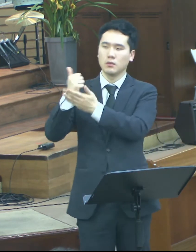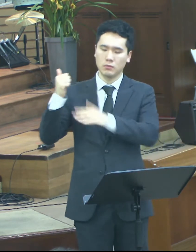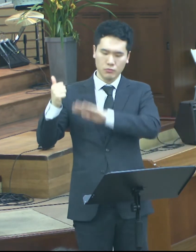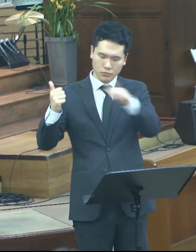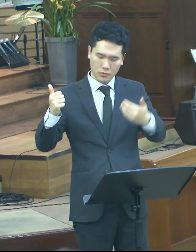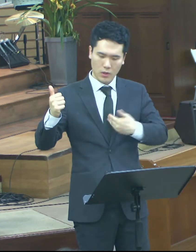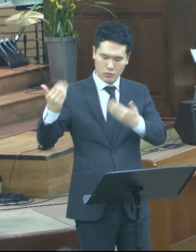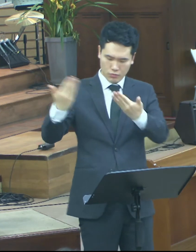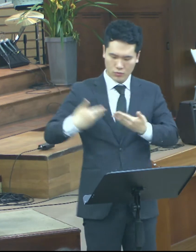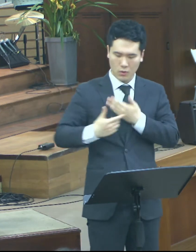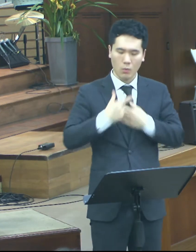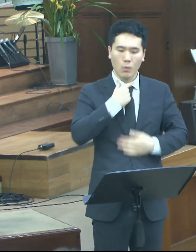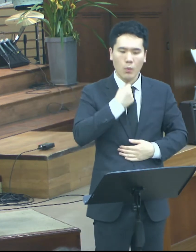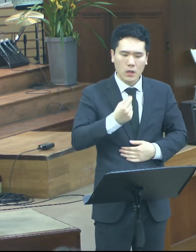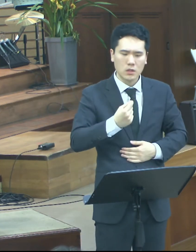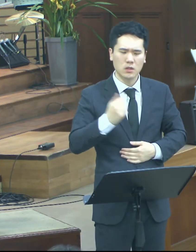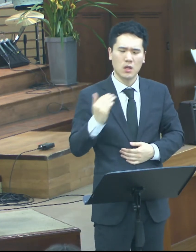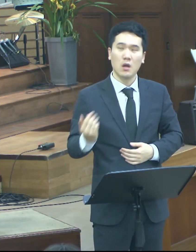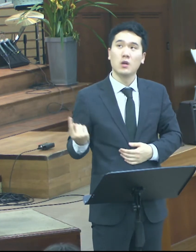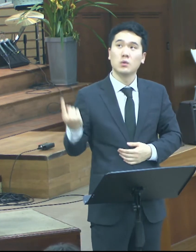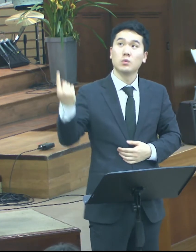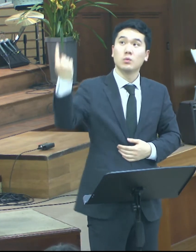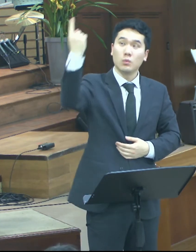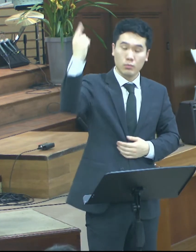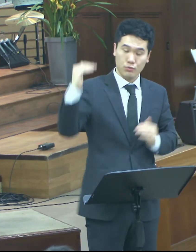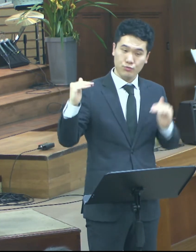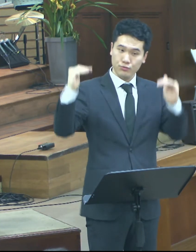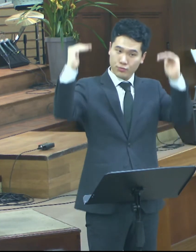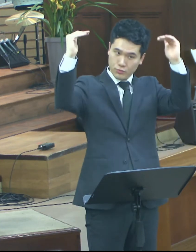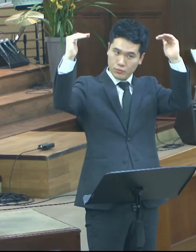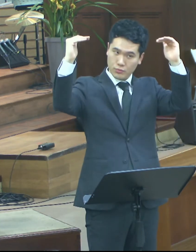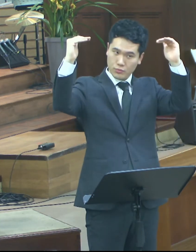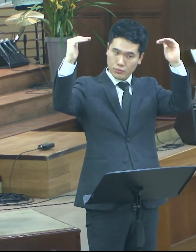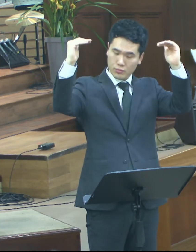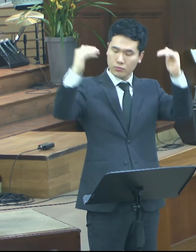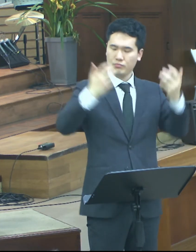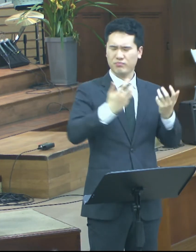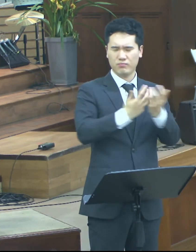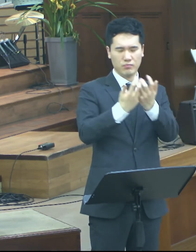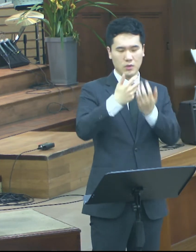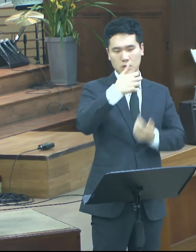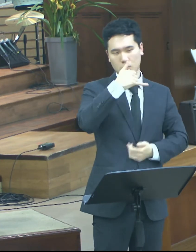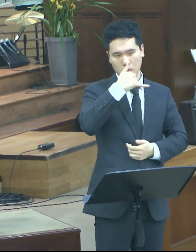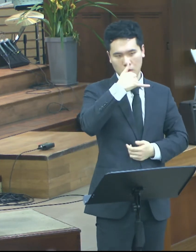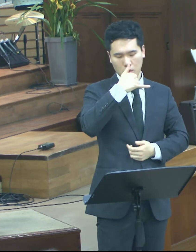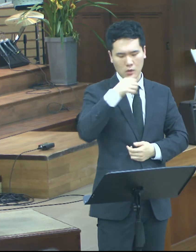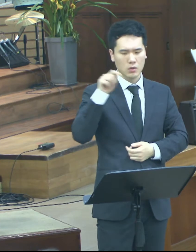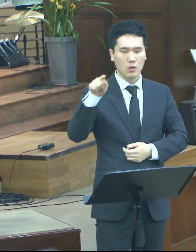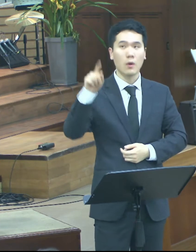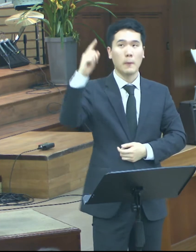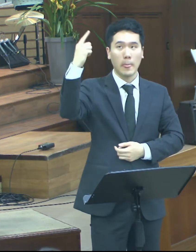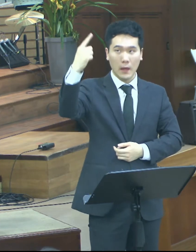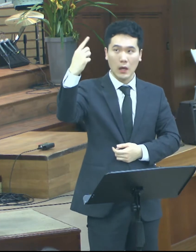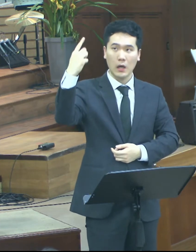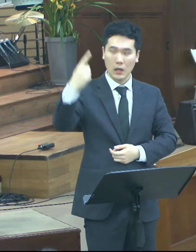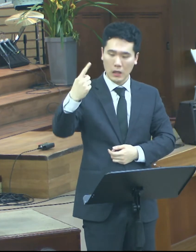높은 수준들의 그 풍성함이 있어요. 그것을 하나하나 다 채워가는데 그 채워가는 방식이